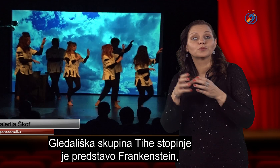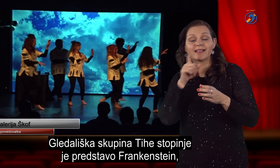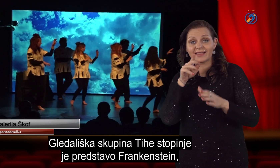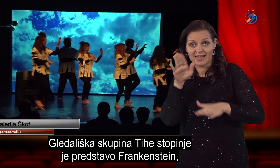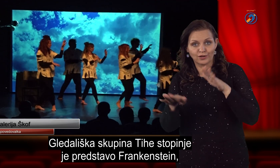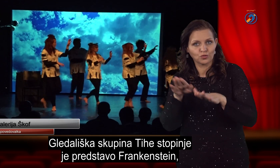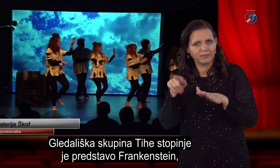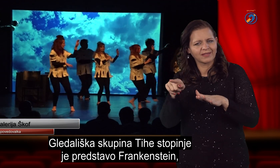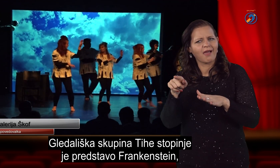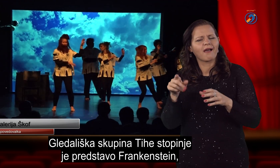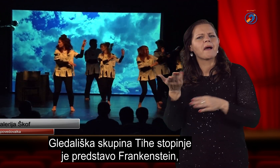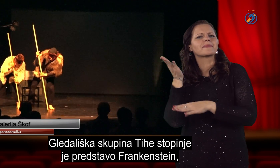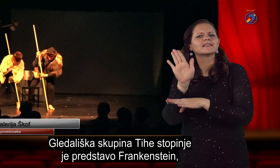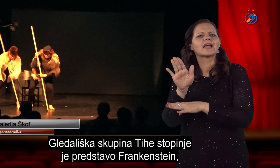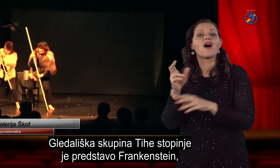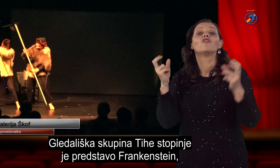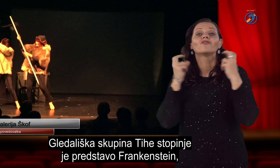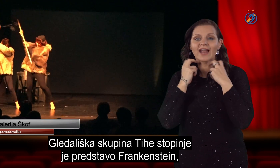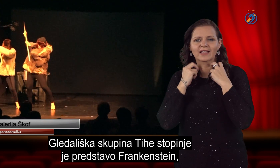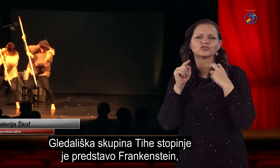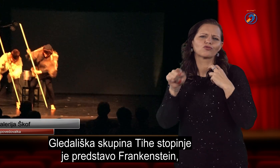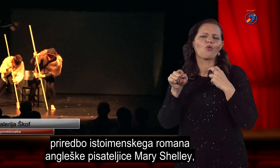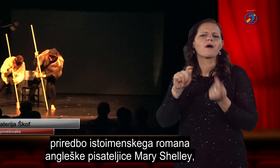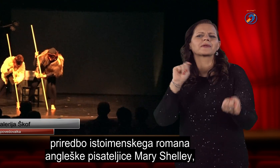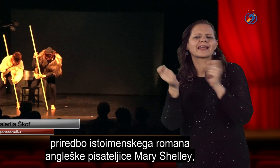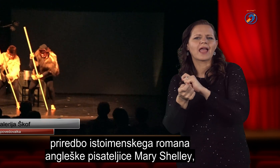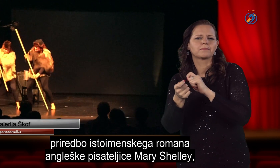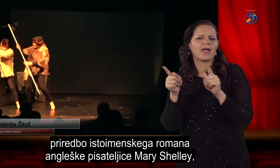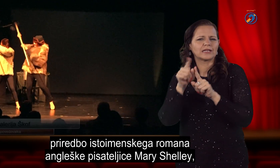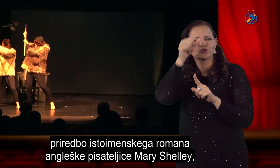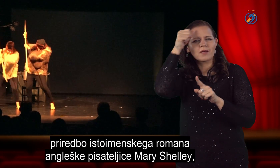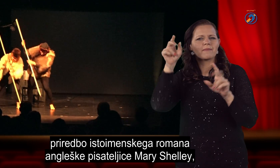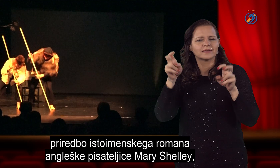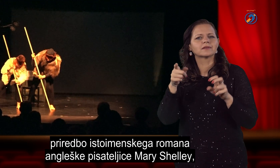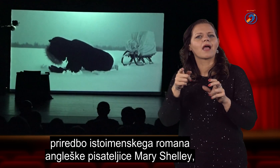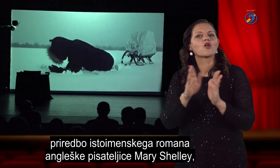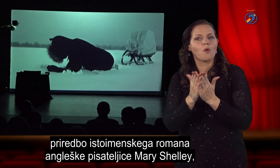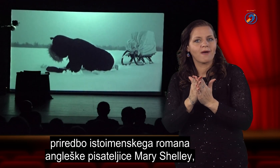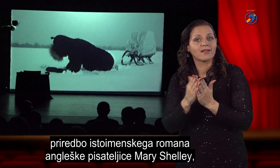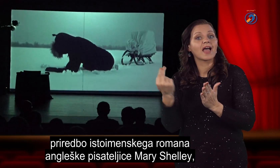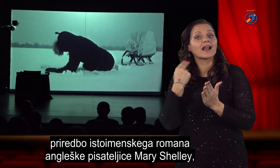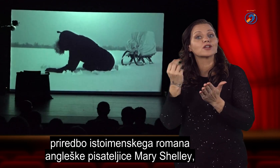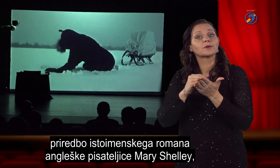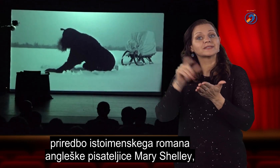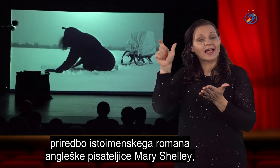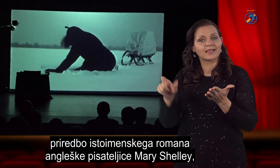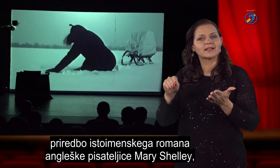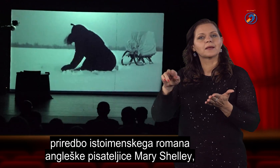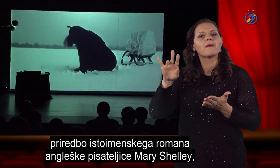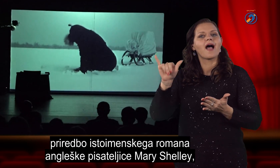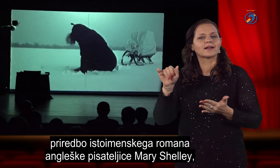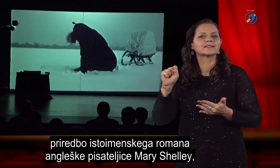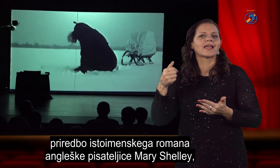Gledališka skupina Tihe stopinje je predstavo Frankenstein, priredbo istoimenskega romana angleške